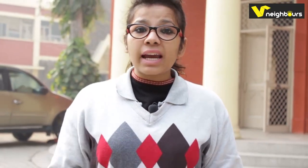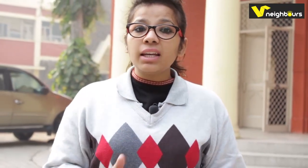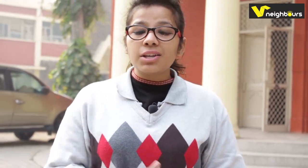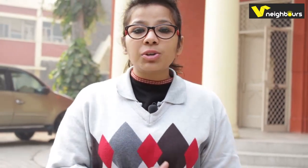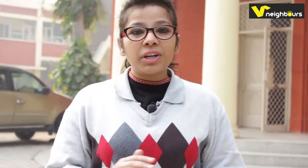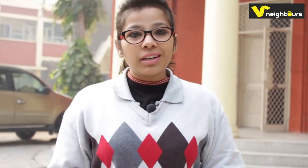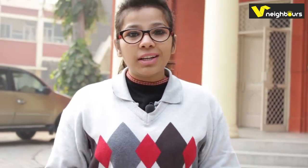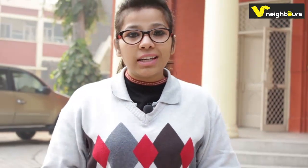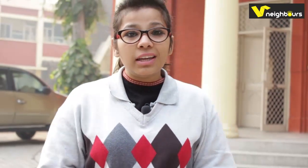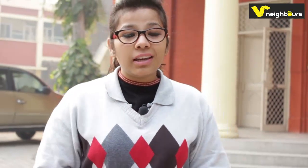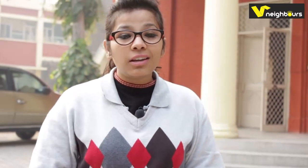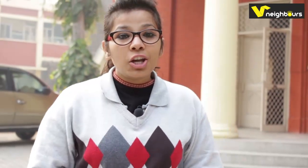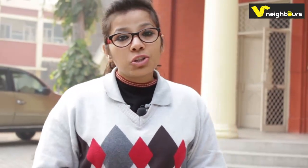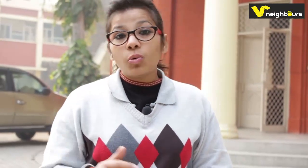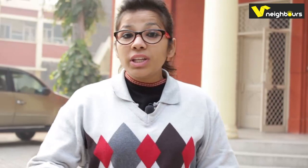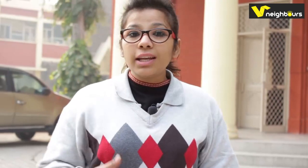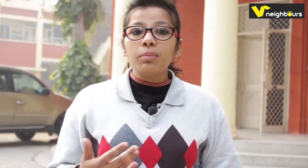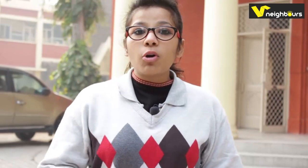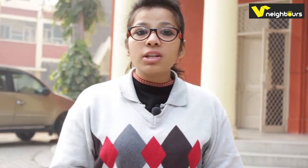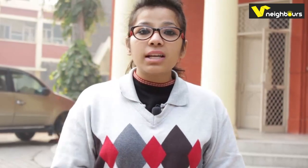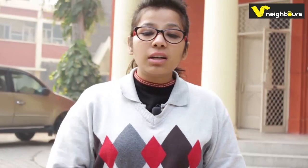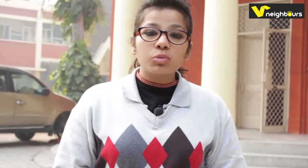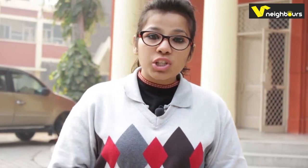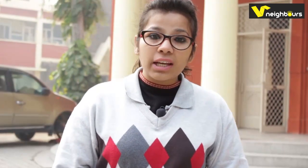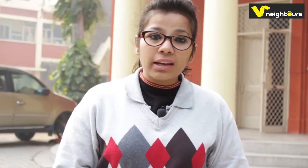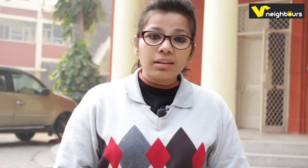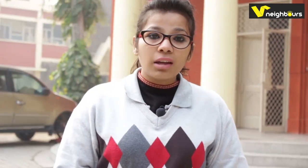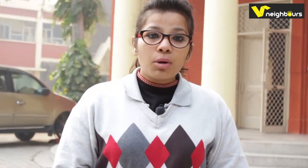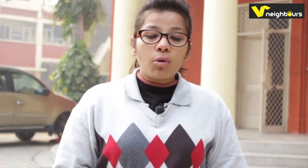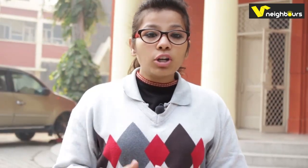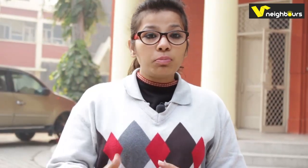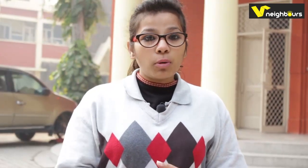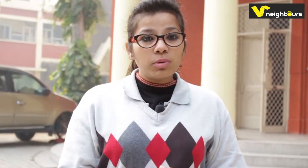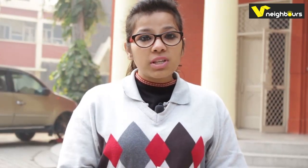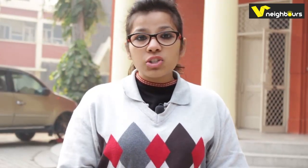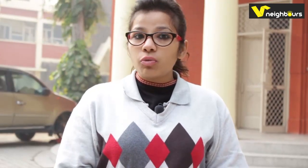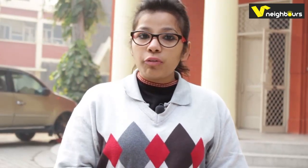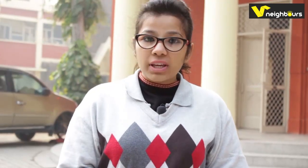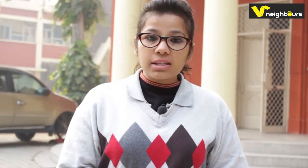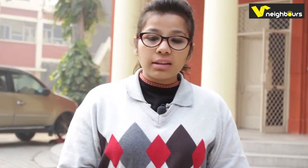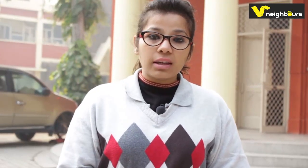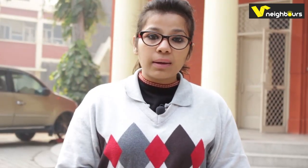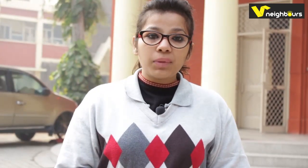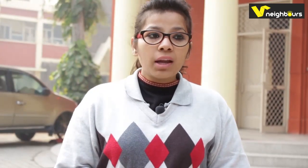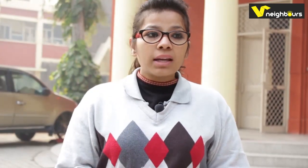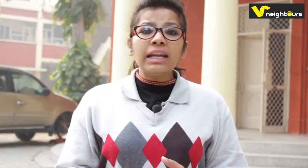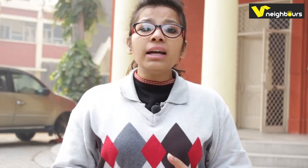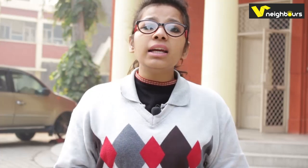साइन इंटरप्रेटर नहीं है, तो उनके लिए बहुत ज़्यादा मुश्किलें हैं, बहुत प्रॉब्लम्स हैं जो वो फेस करते हैं, कहीं ना कहीं